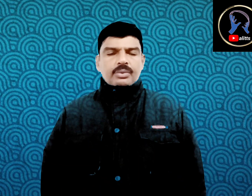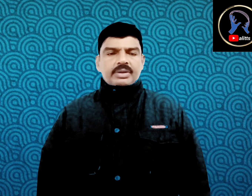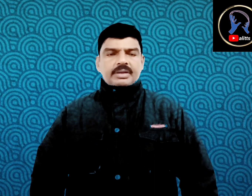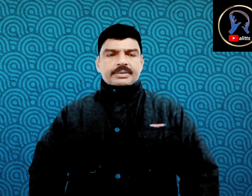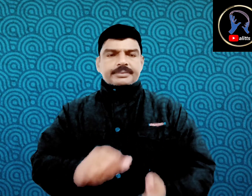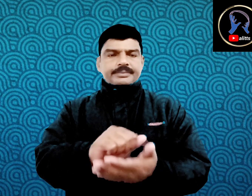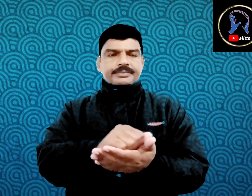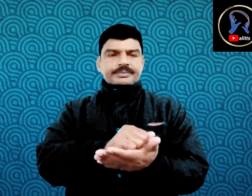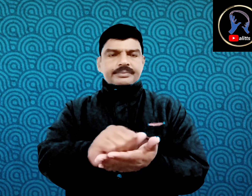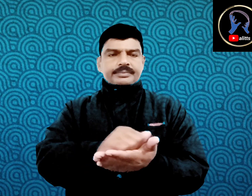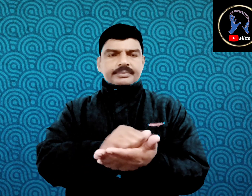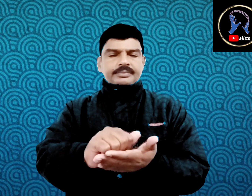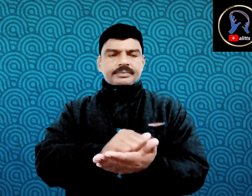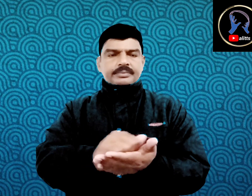धोना